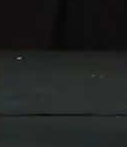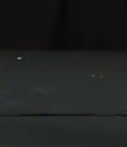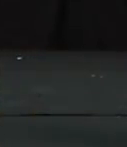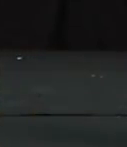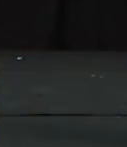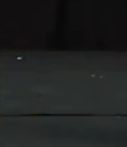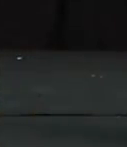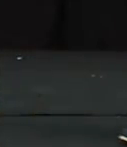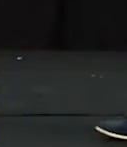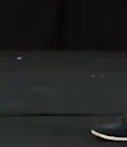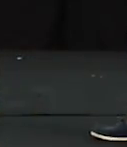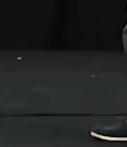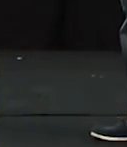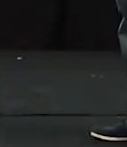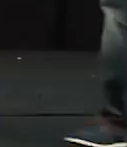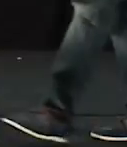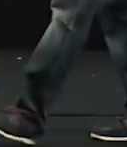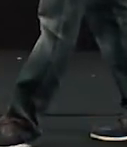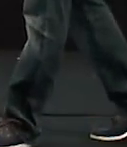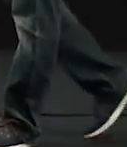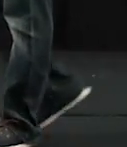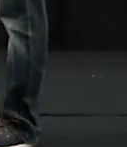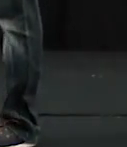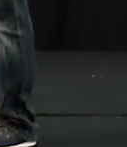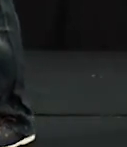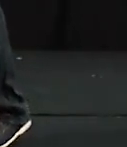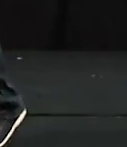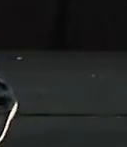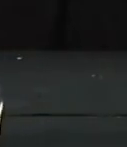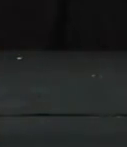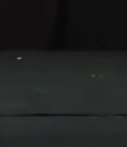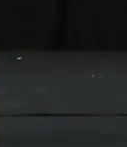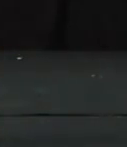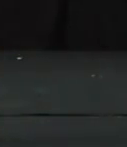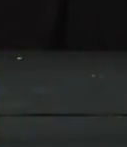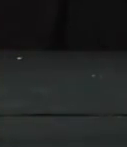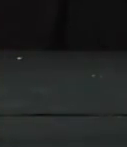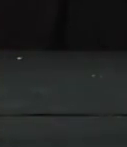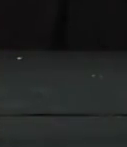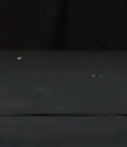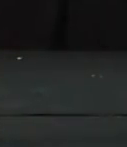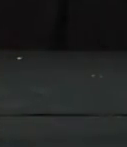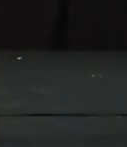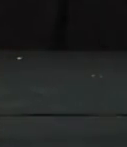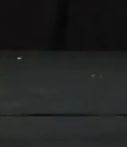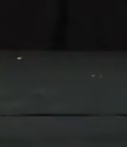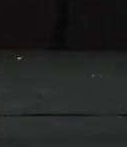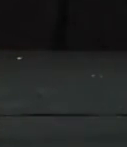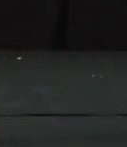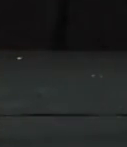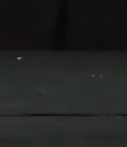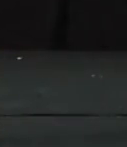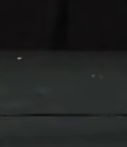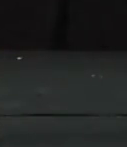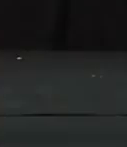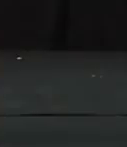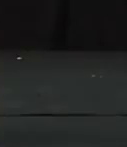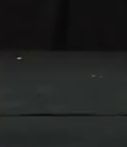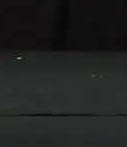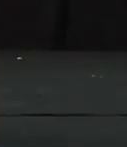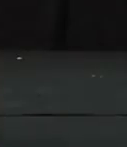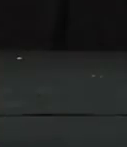adoção na Rússia de uma glasnost. Então os chineses queriam também a sua glasnost, a sua abertura